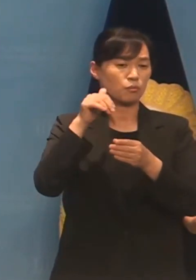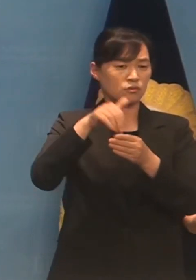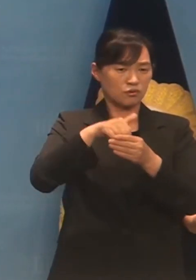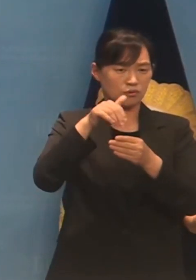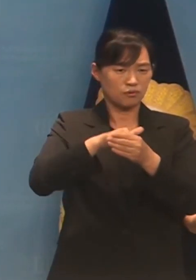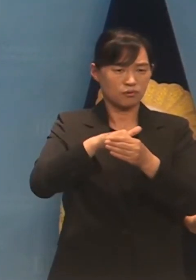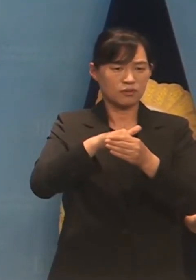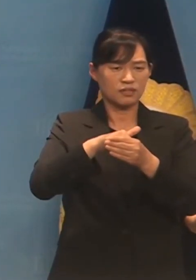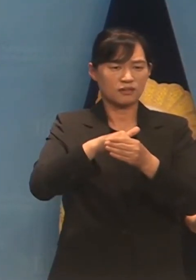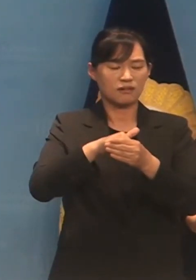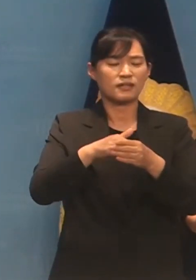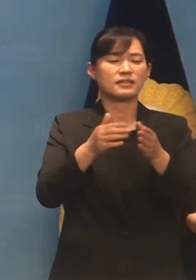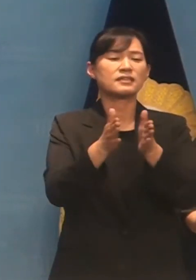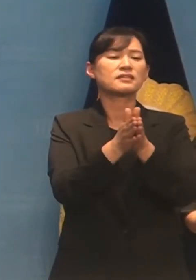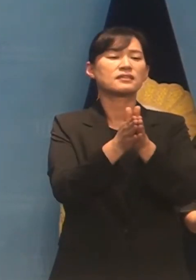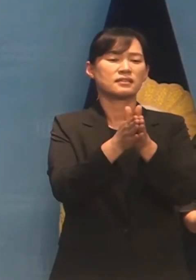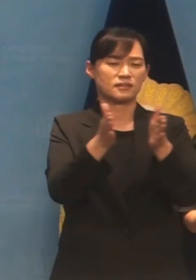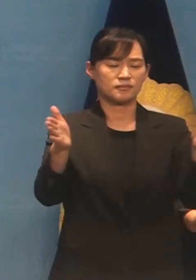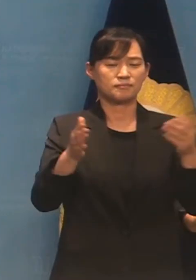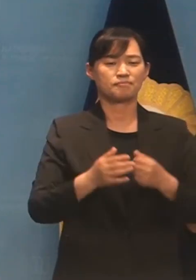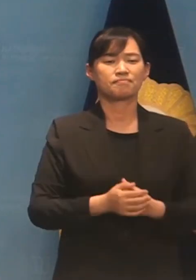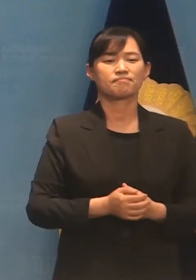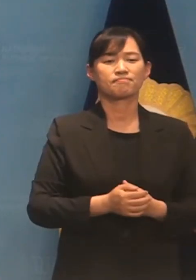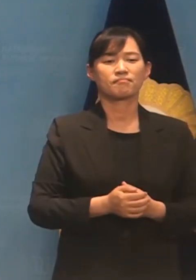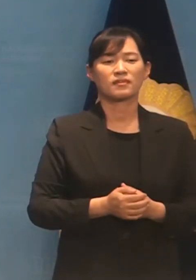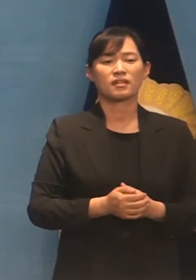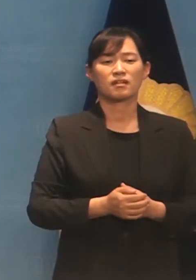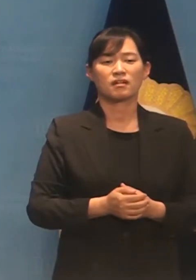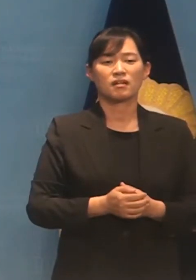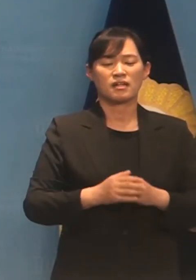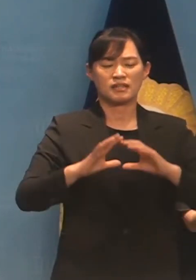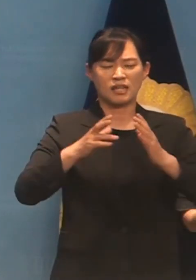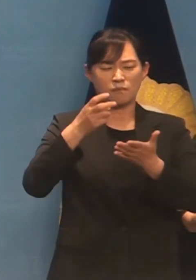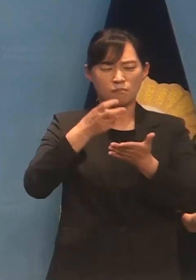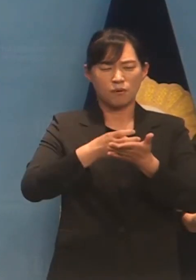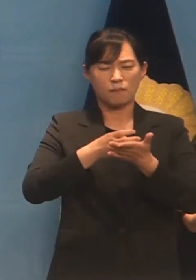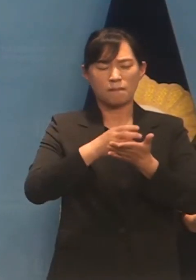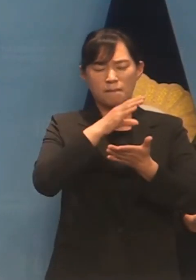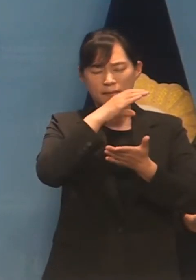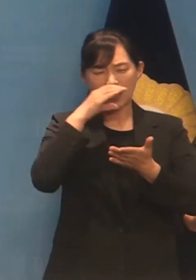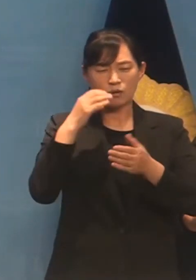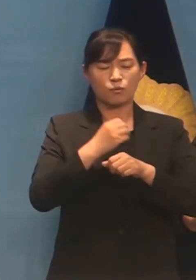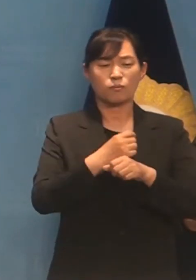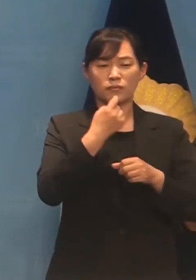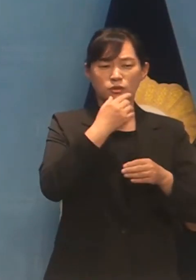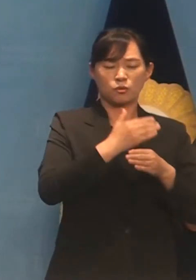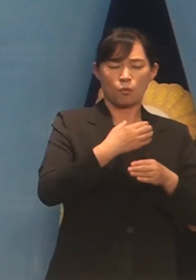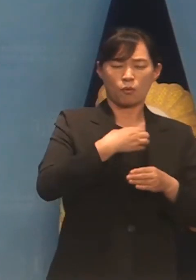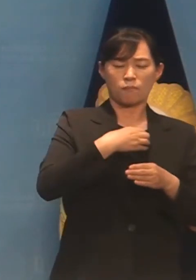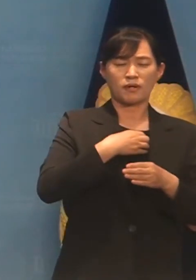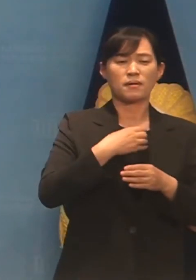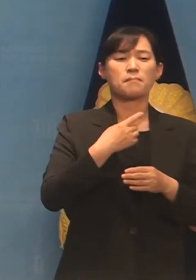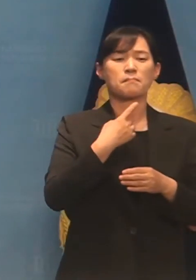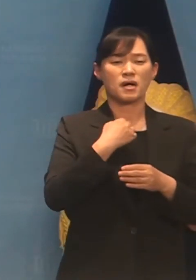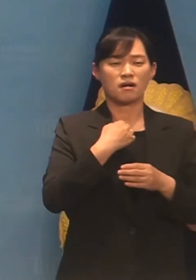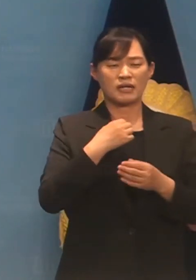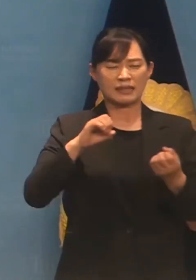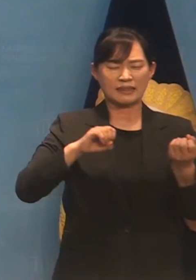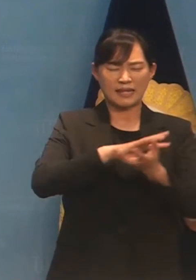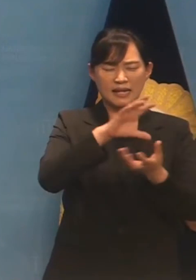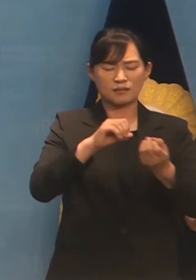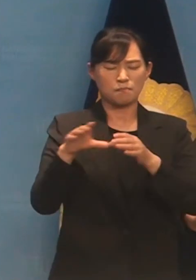대통령 선거의 막이 올랐습니다. 헌정 질서와 민주주의를 위협한 내란을